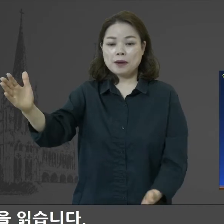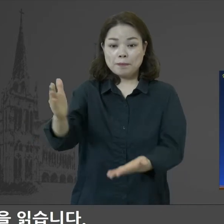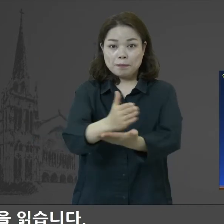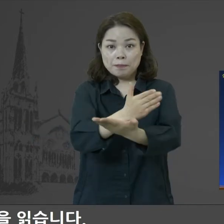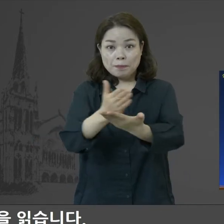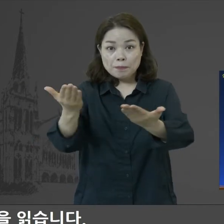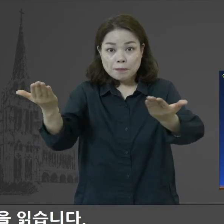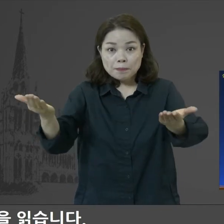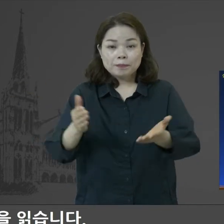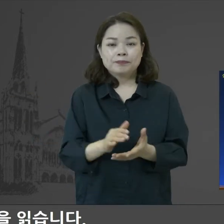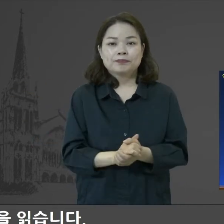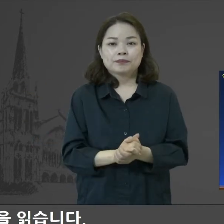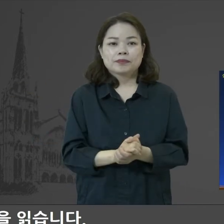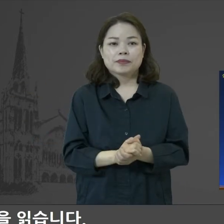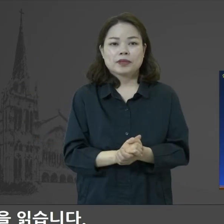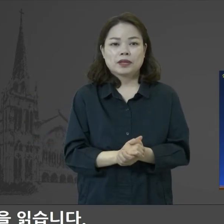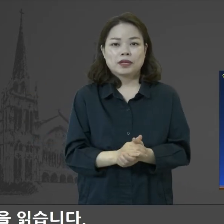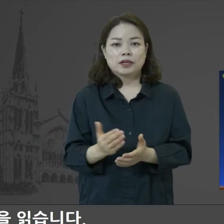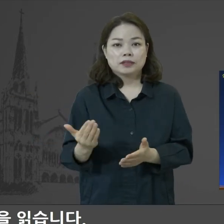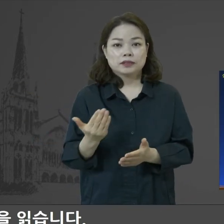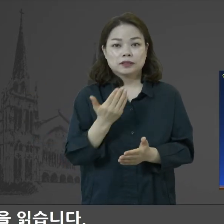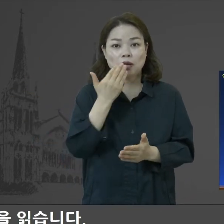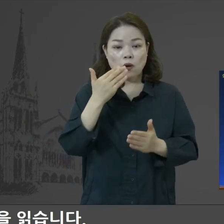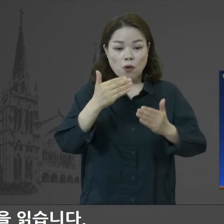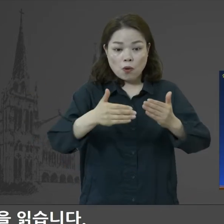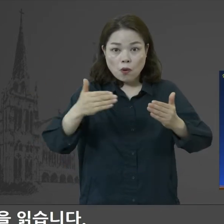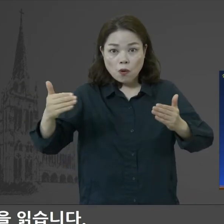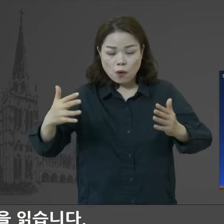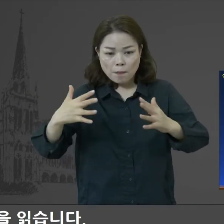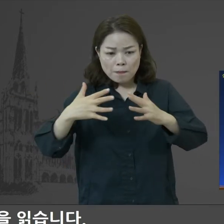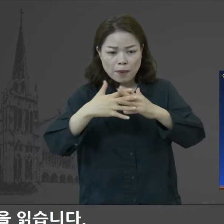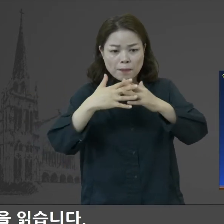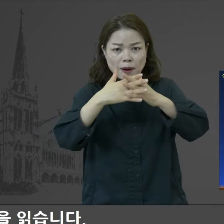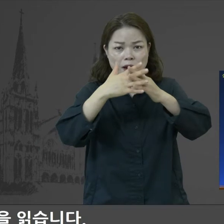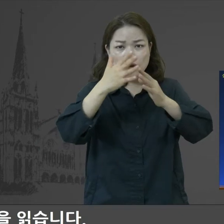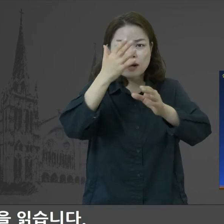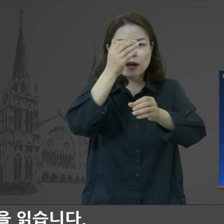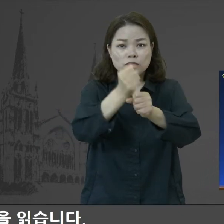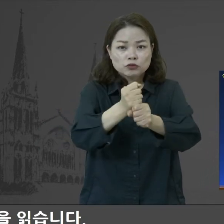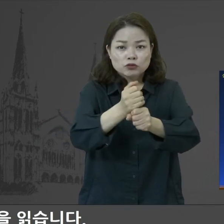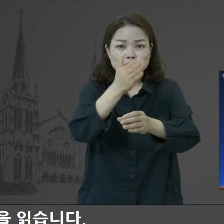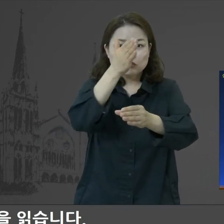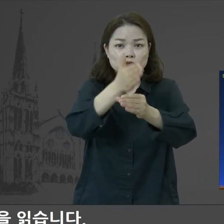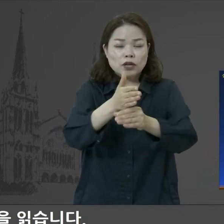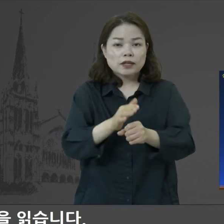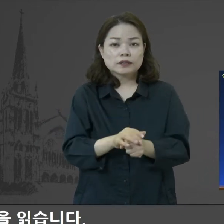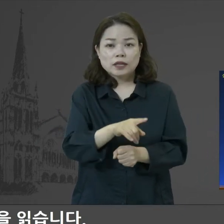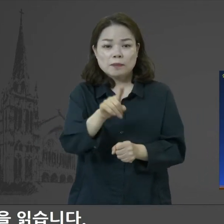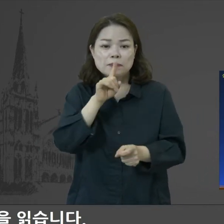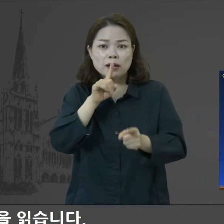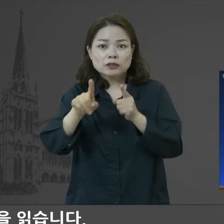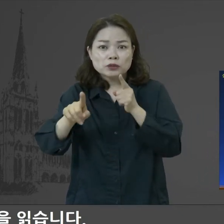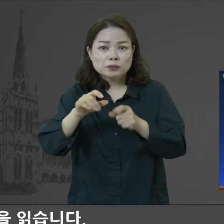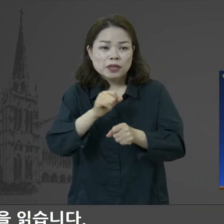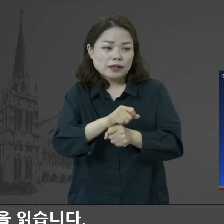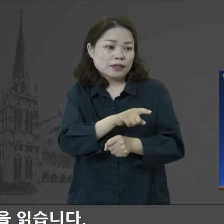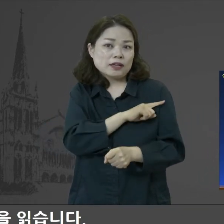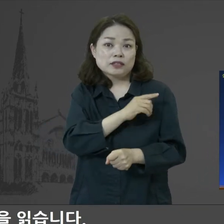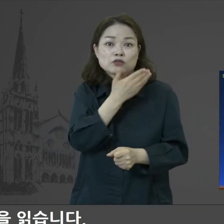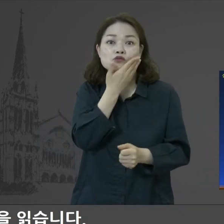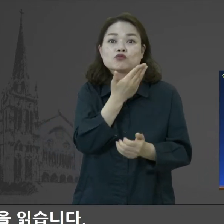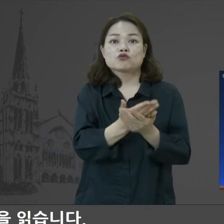아멘. 자, 여러분, 성벽 재건을 이제 시작하면서 이 말씀 가운데 오늘 말씀 중에 가장 중요한